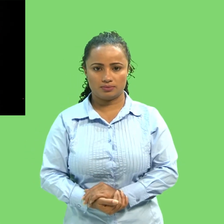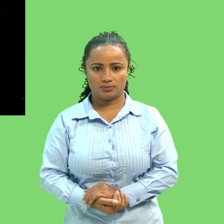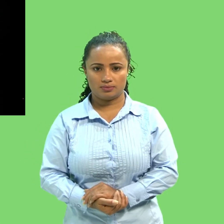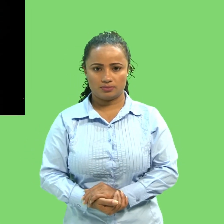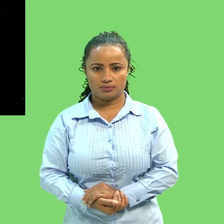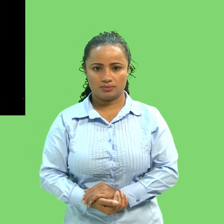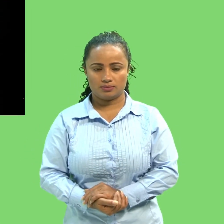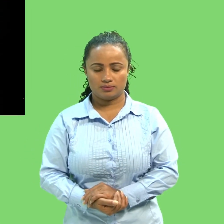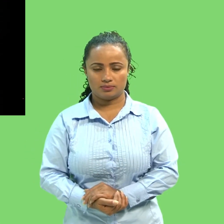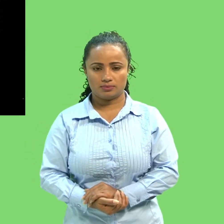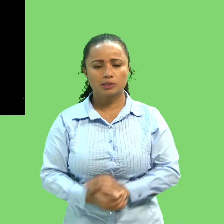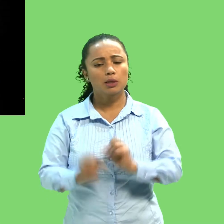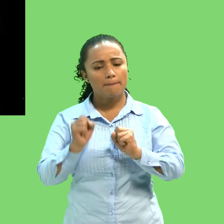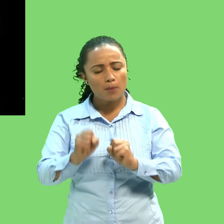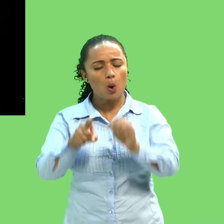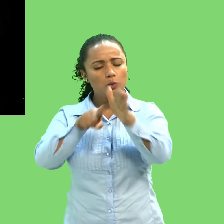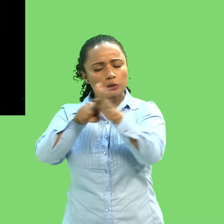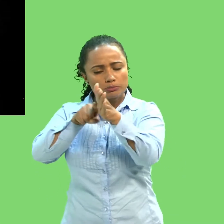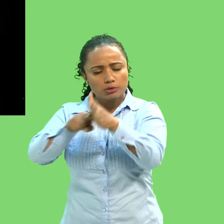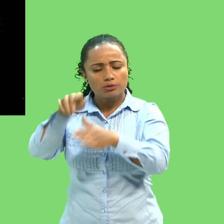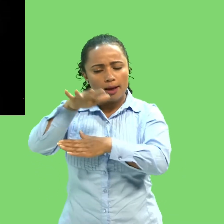o campo de pesquisa.